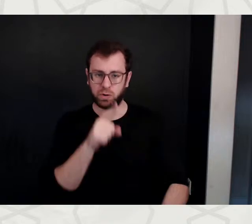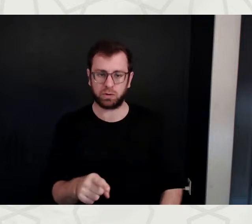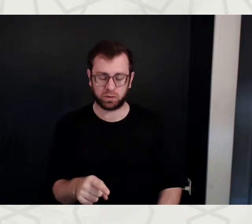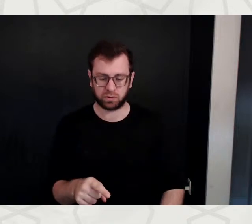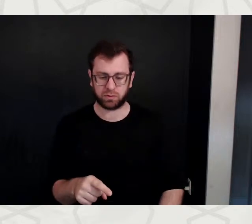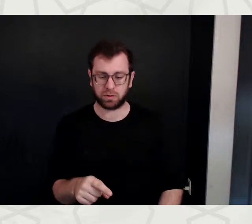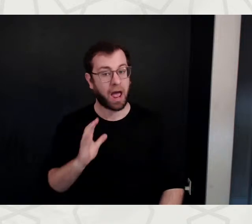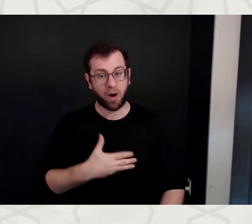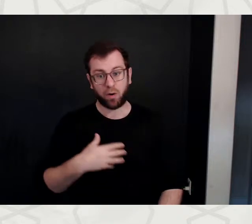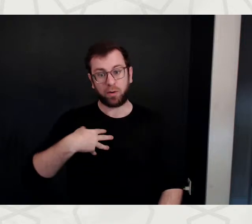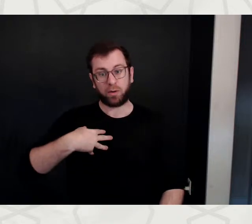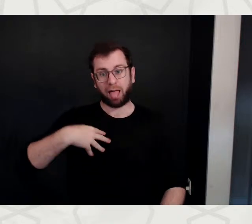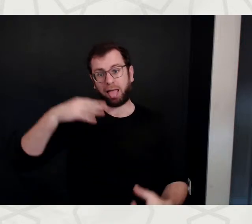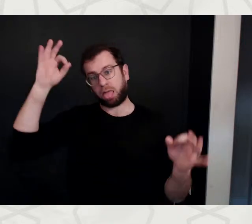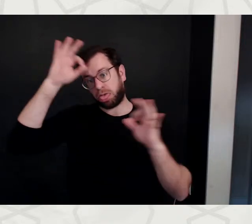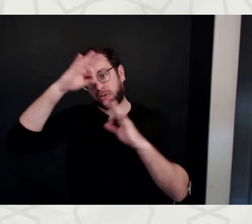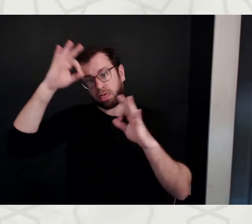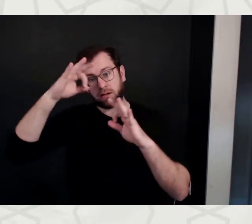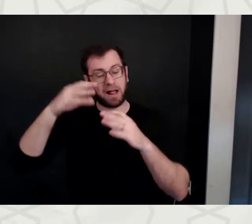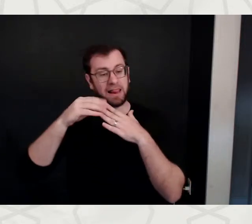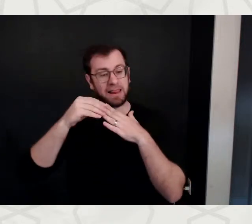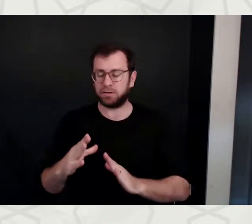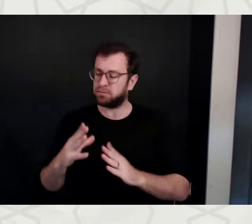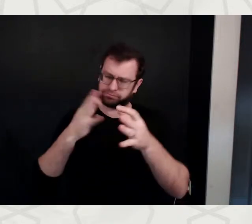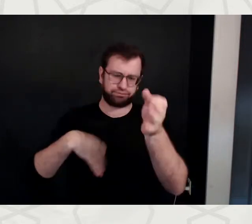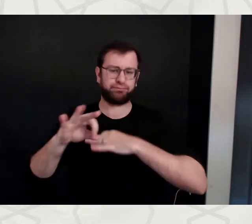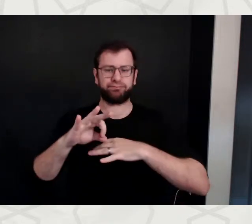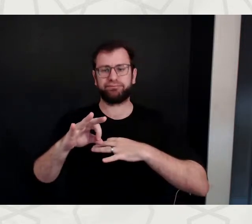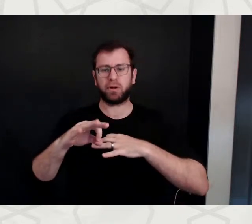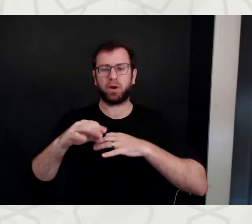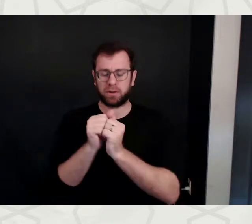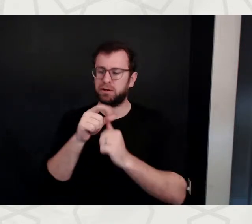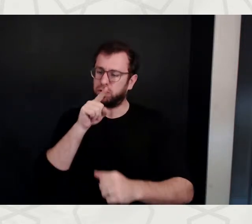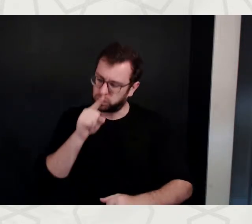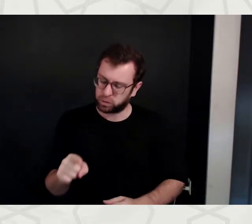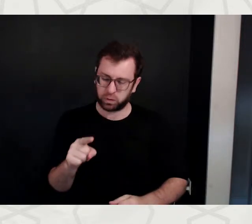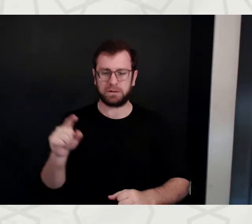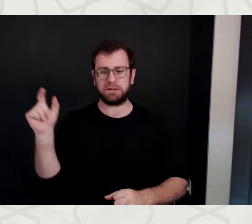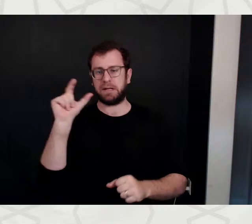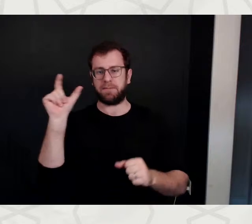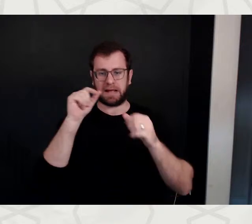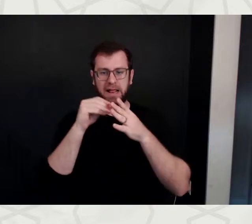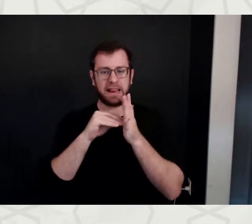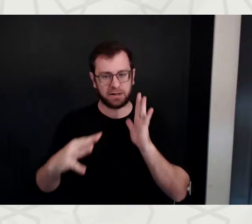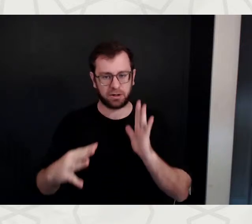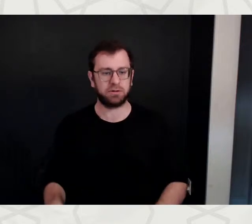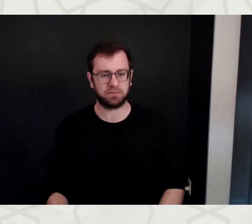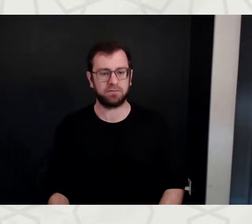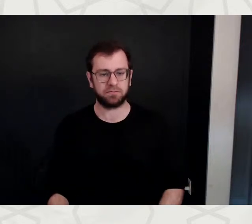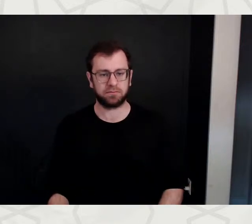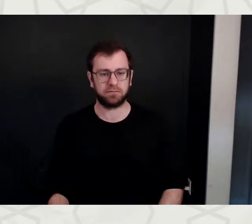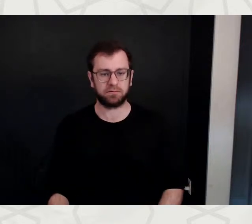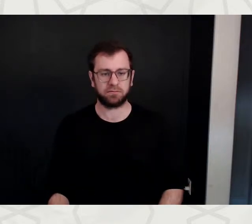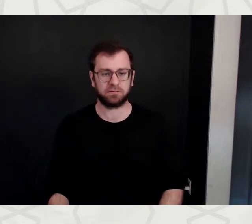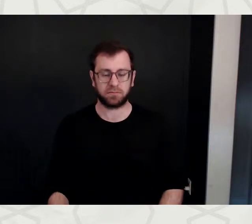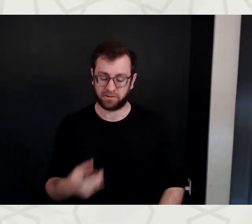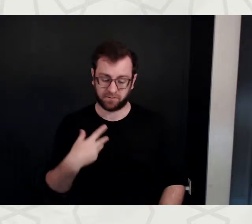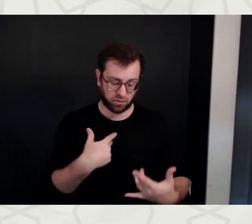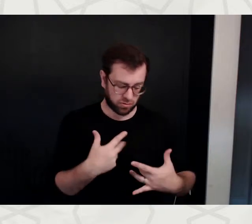our ignorant leaders and to replace them with true Islamic leaders to take us from darkness into